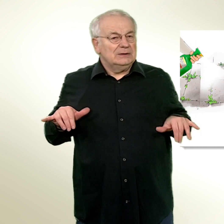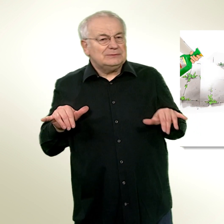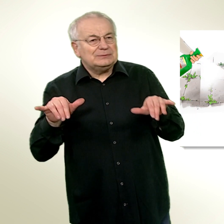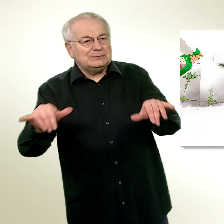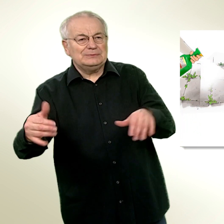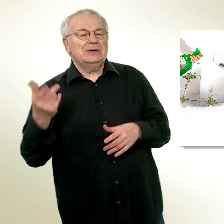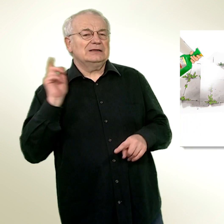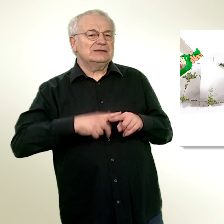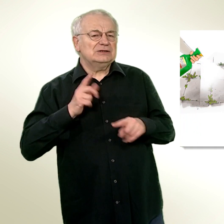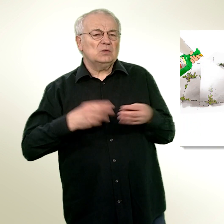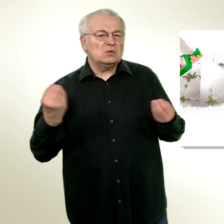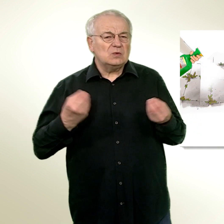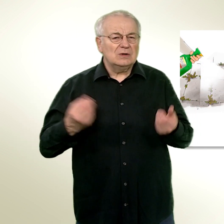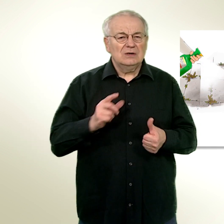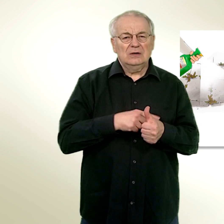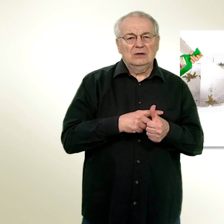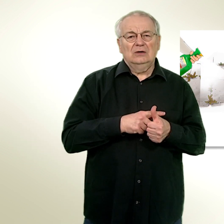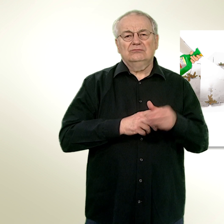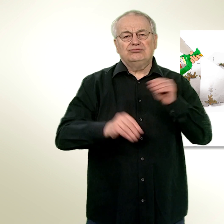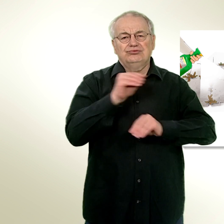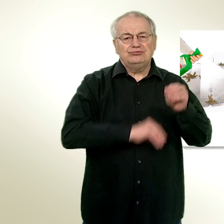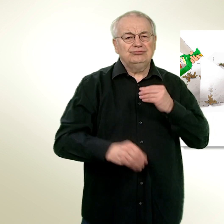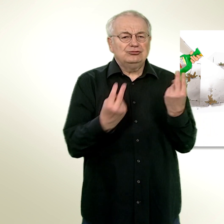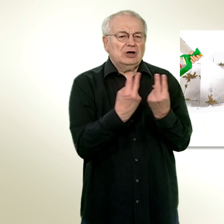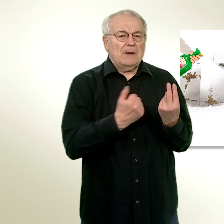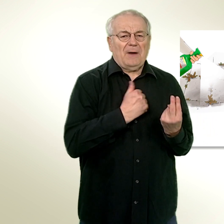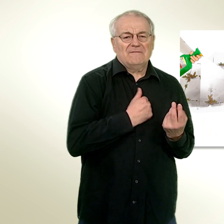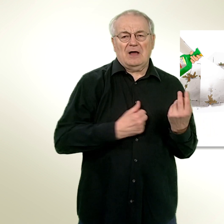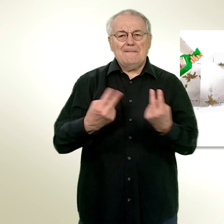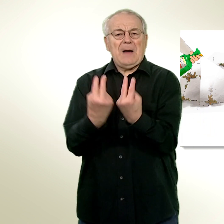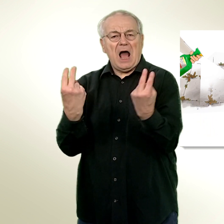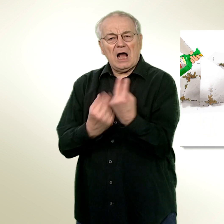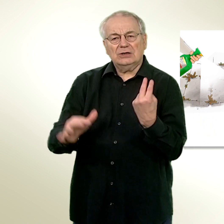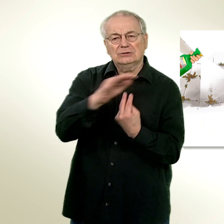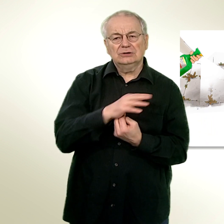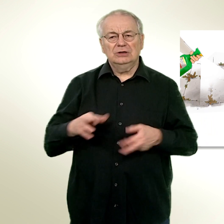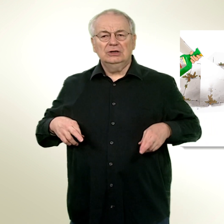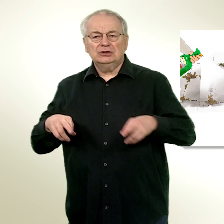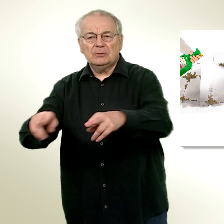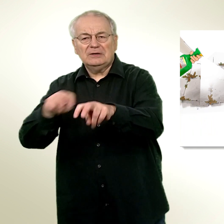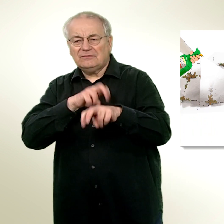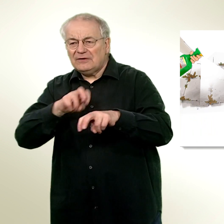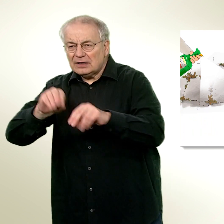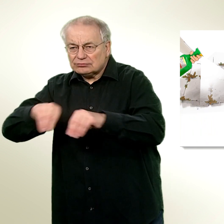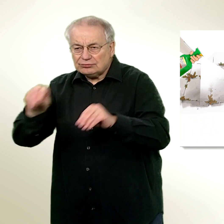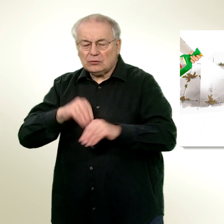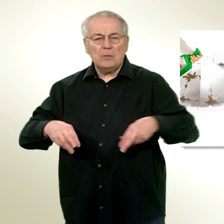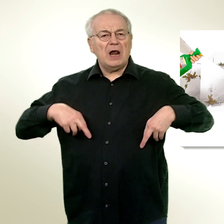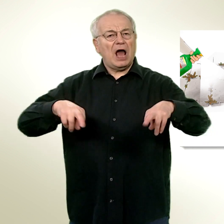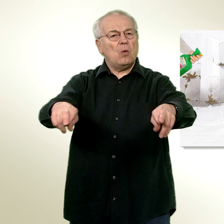seraient également interdits pour l'entretien des jardins privés, des parcs, des voies de chemin de fer ou des bordures de route.